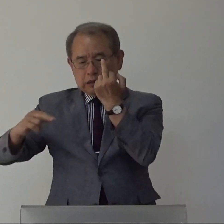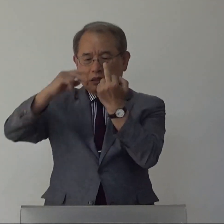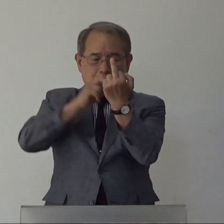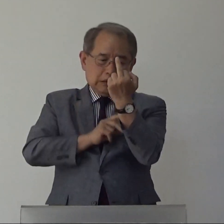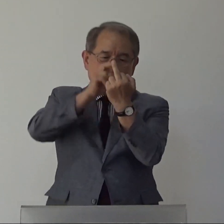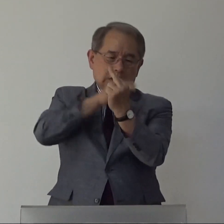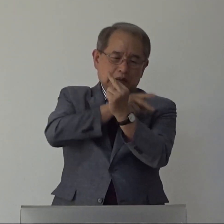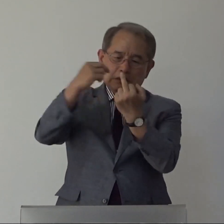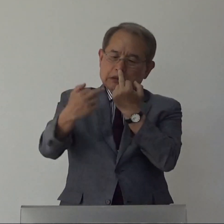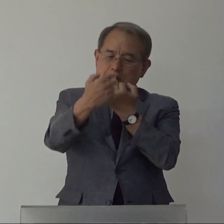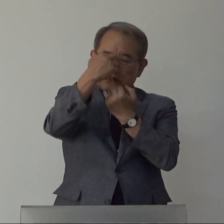종교는 자유니까.